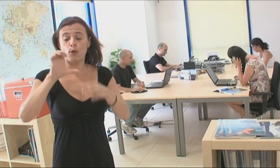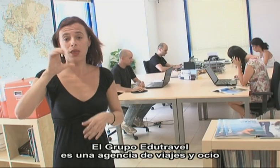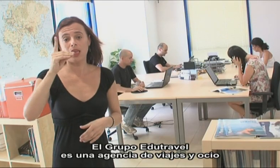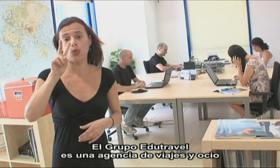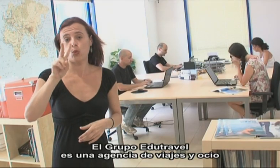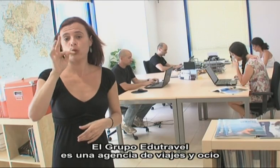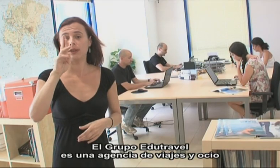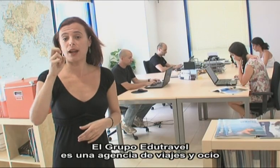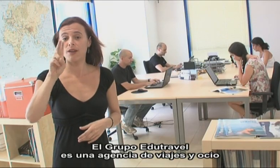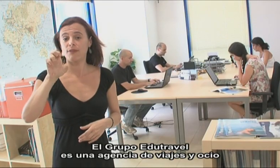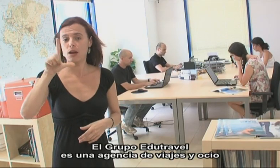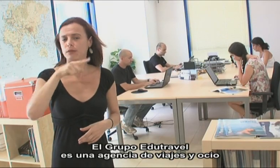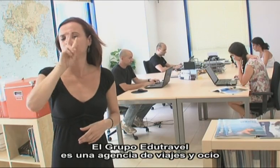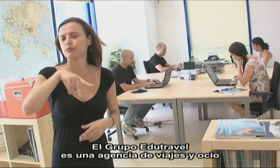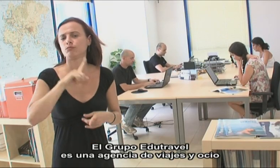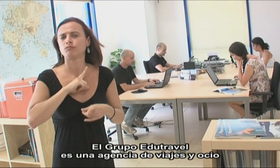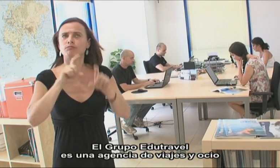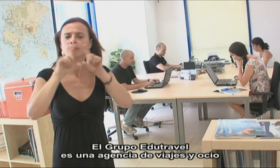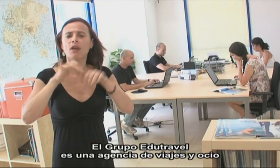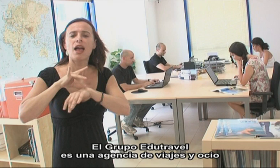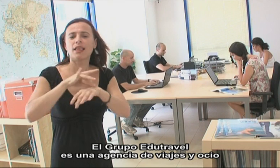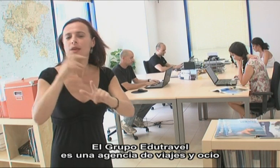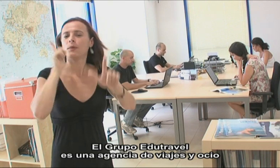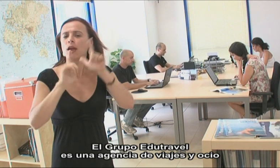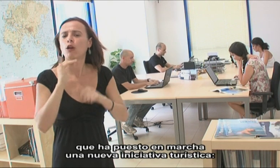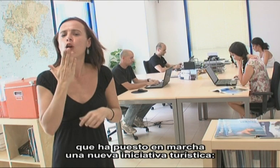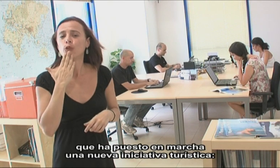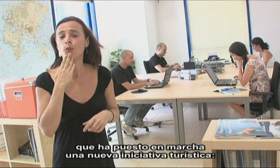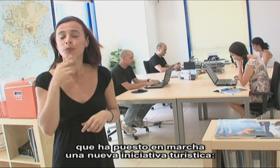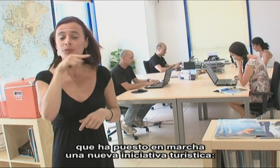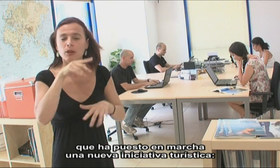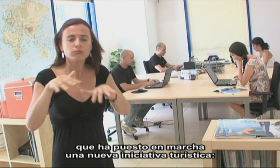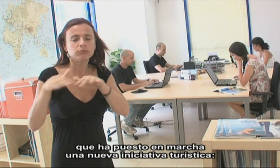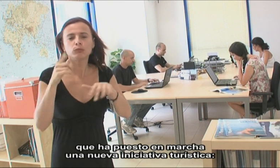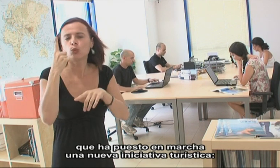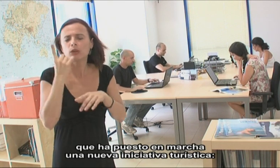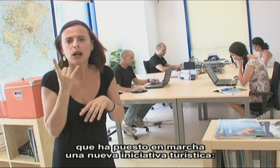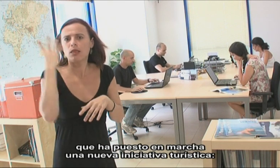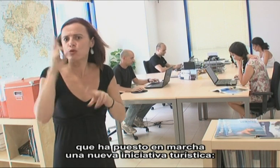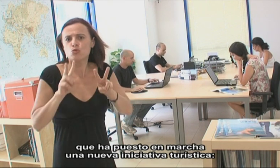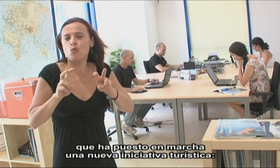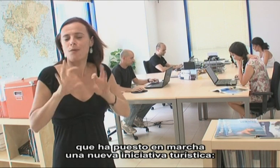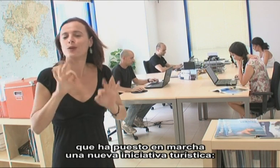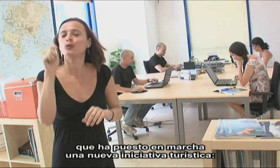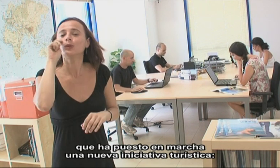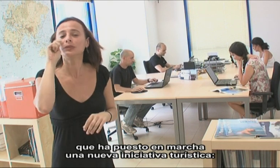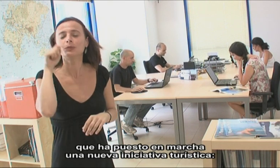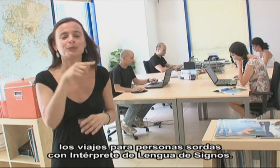El grupo EduTravel es una agencia de viajes y ocio que ha puesto en marcha una nueva iniciativa turística,